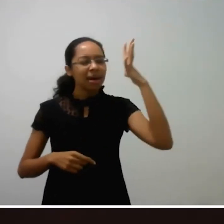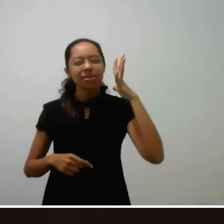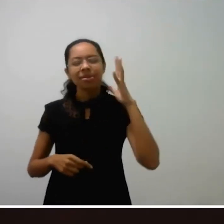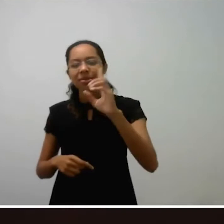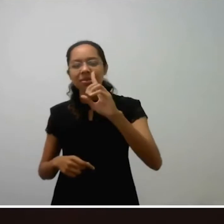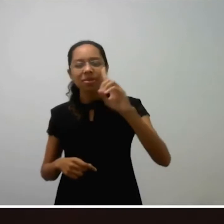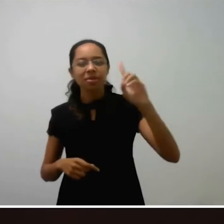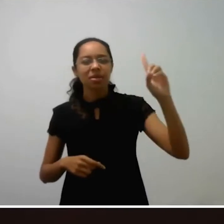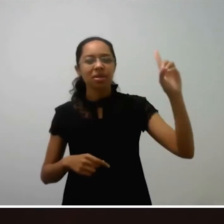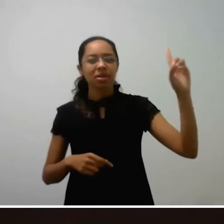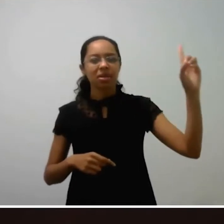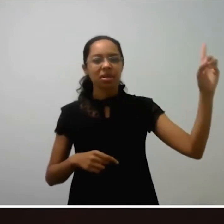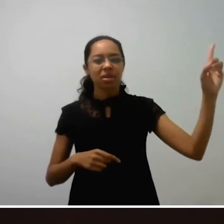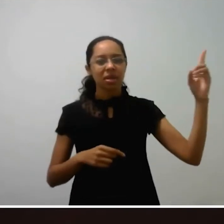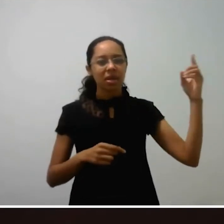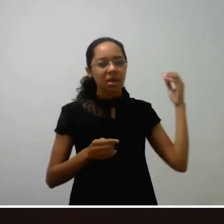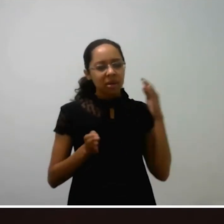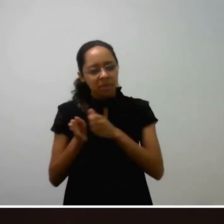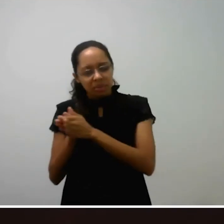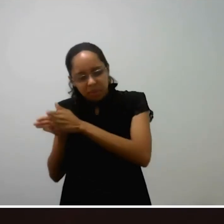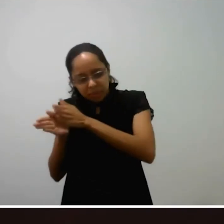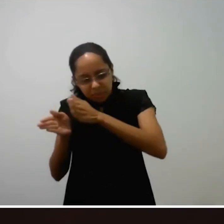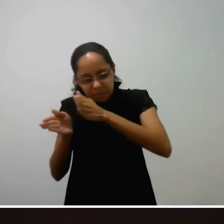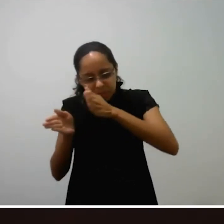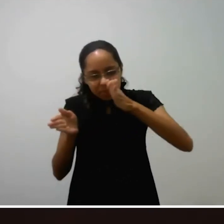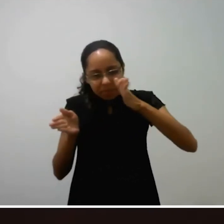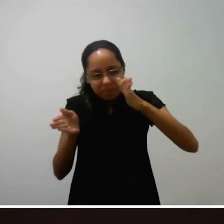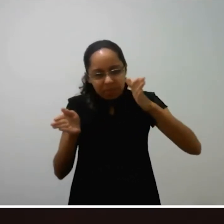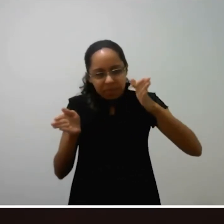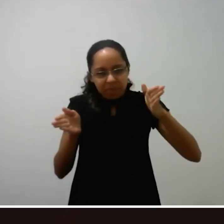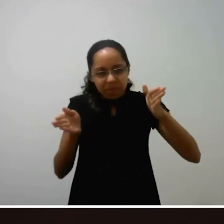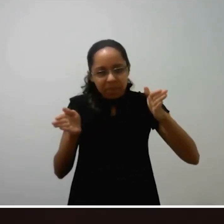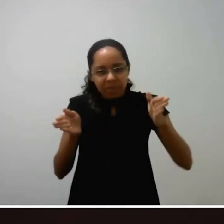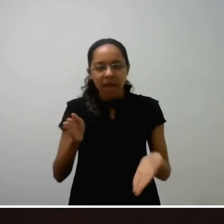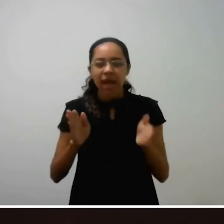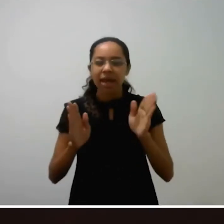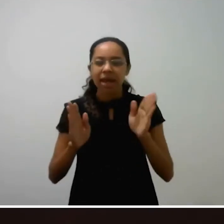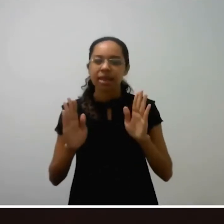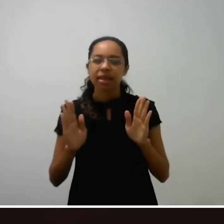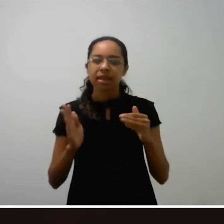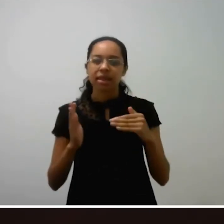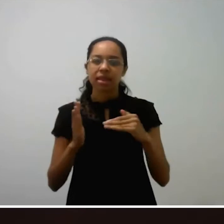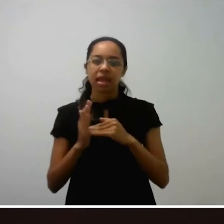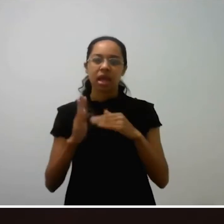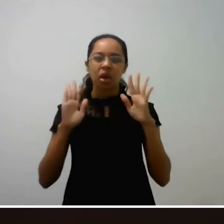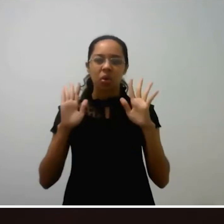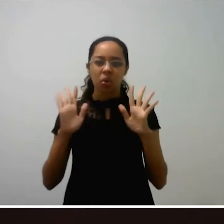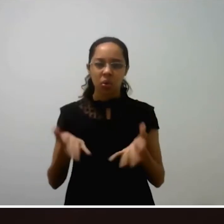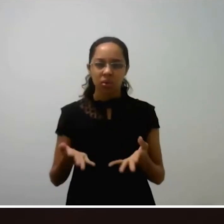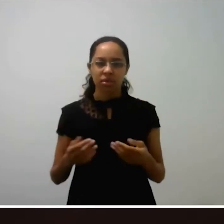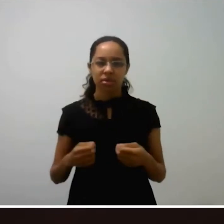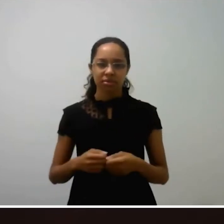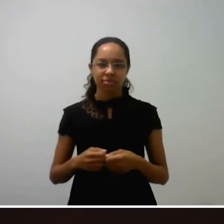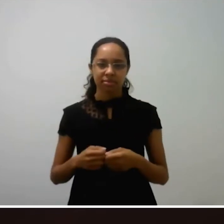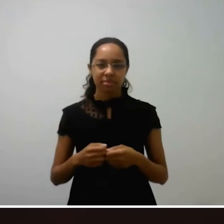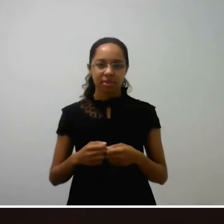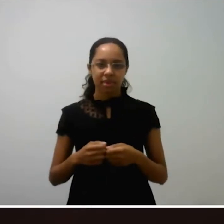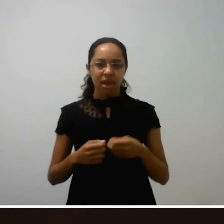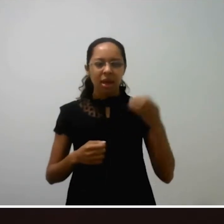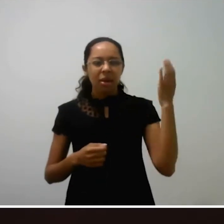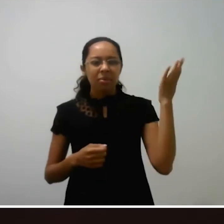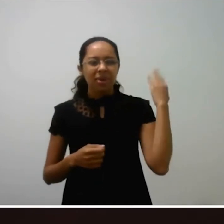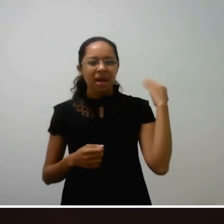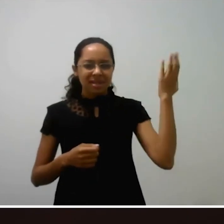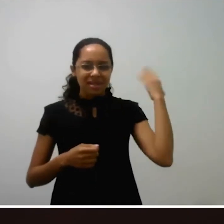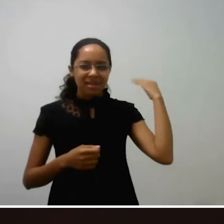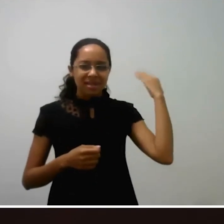Nunca deixou interromper, mesmo sob grandes pressões, né, de tantos erros, mas